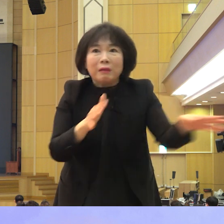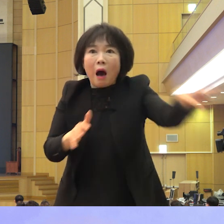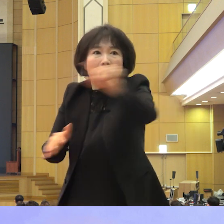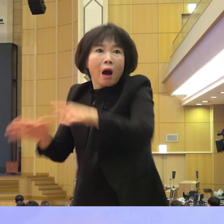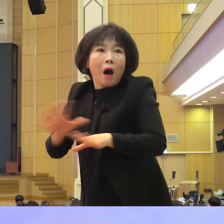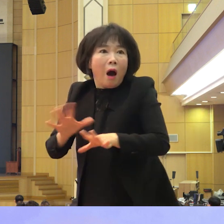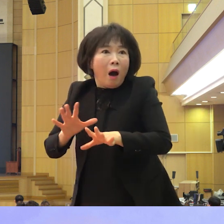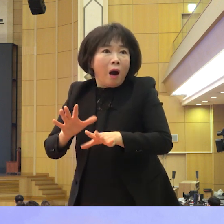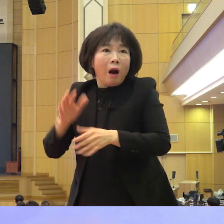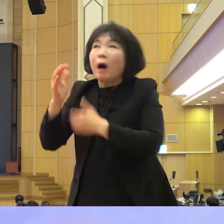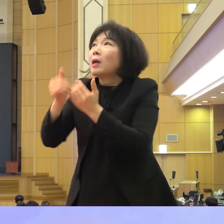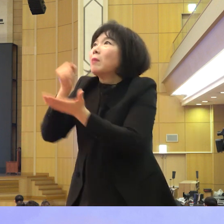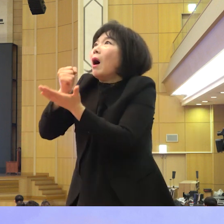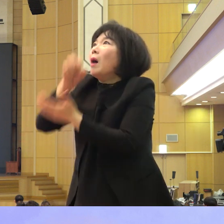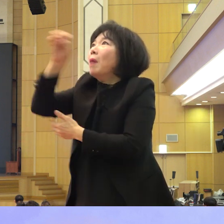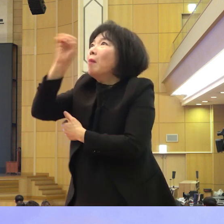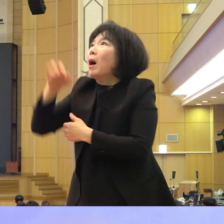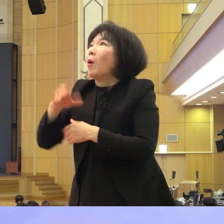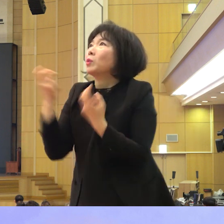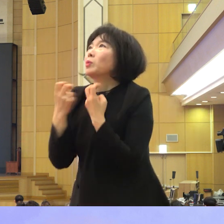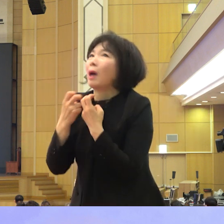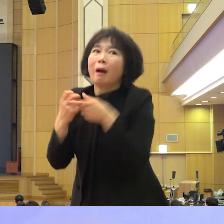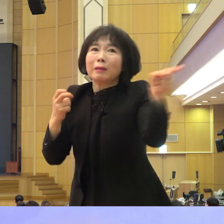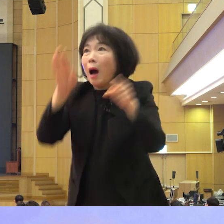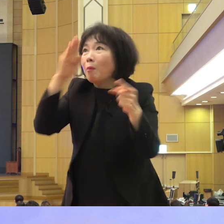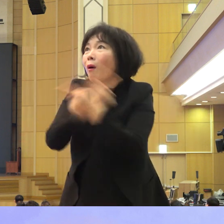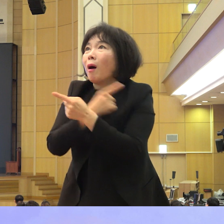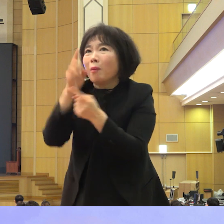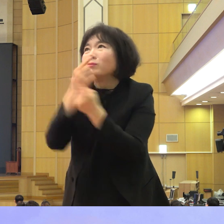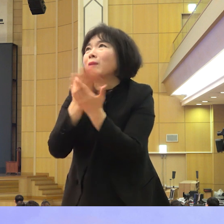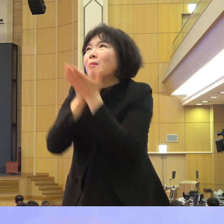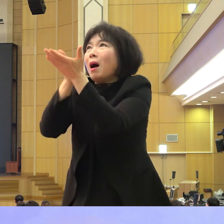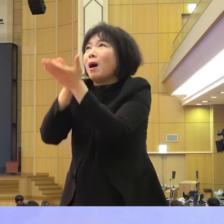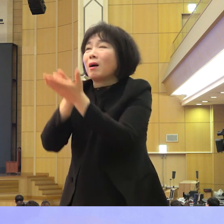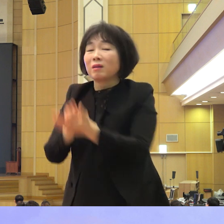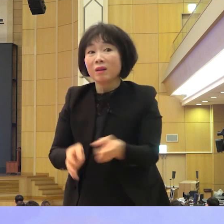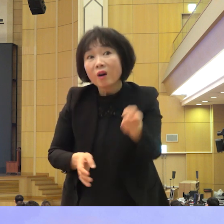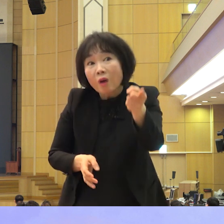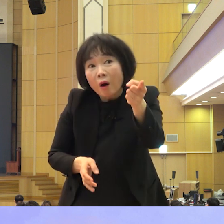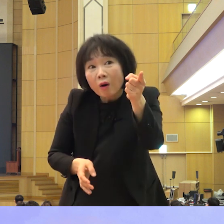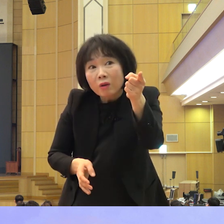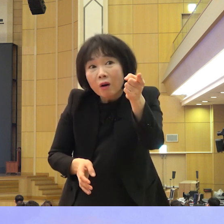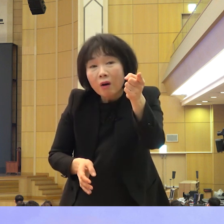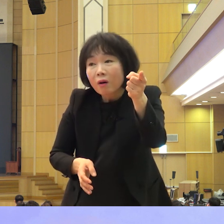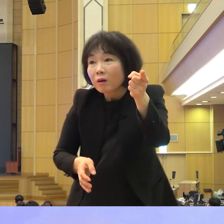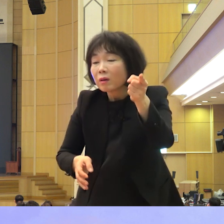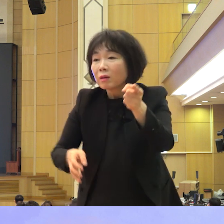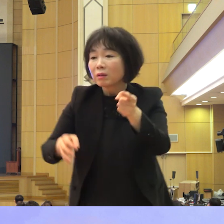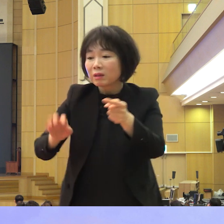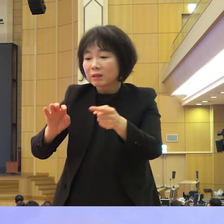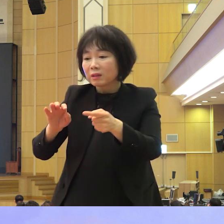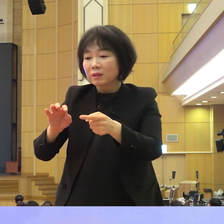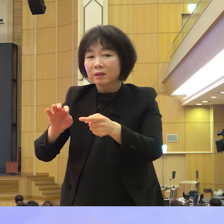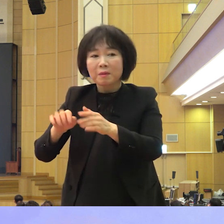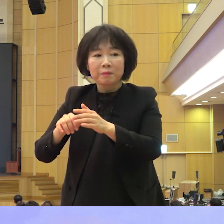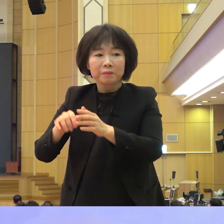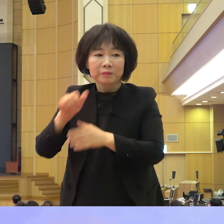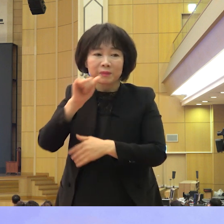장대에다가 놋뱀을 만들어서 그 장대에다가 못 박아라.